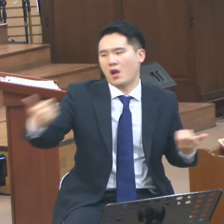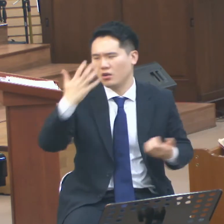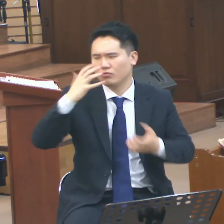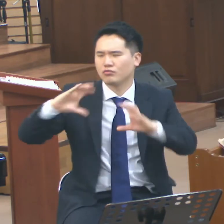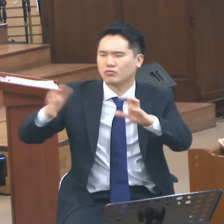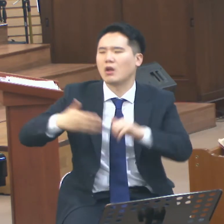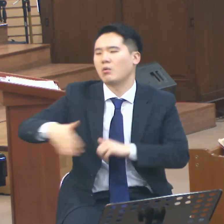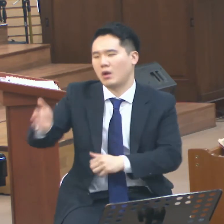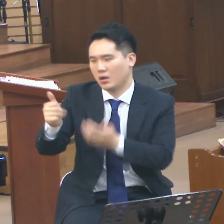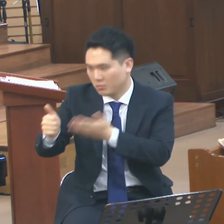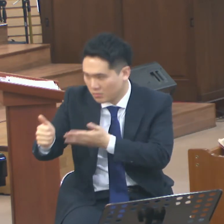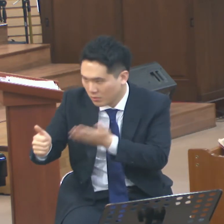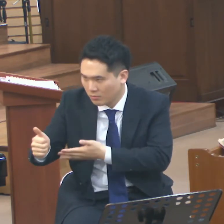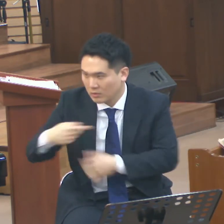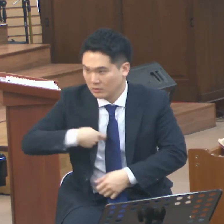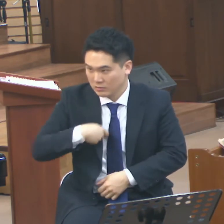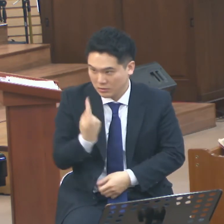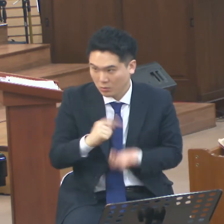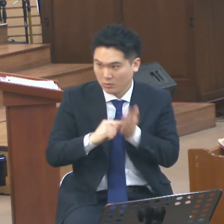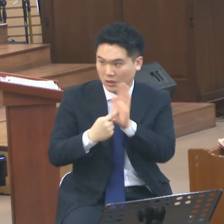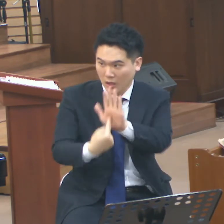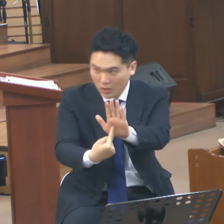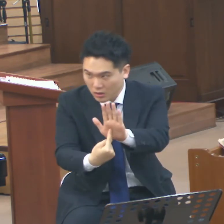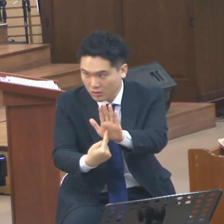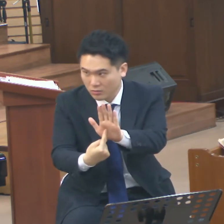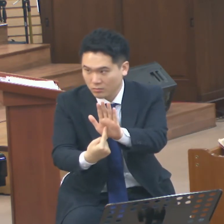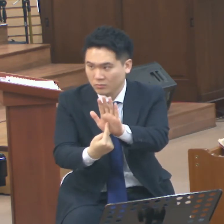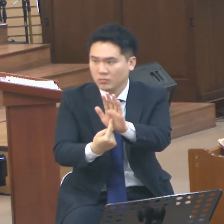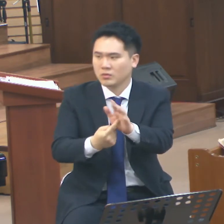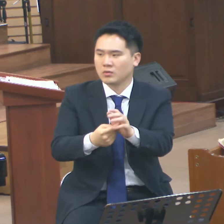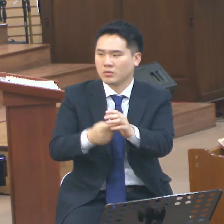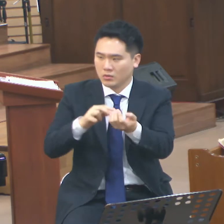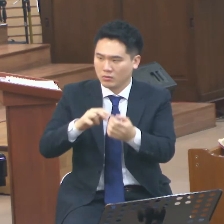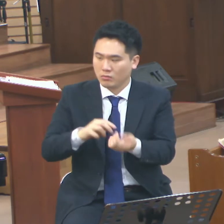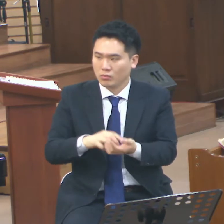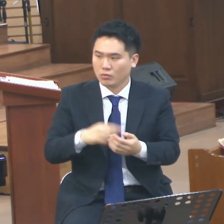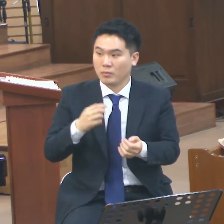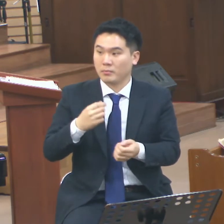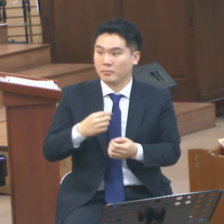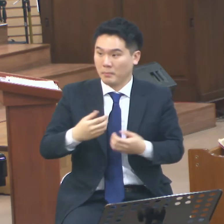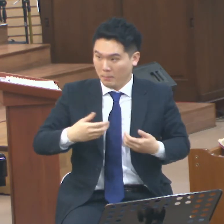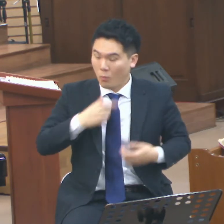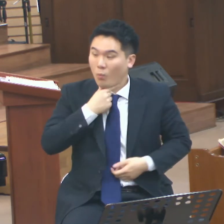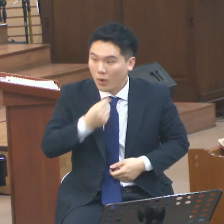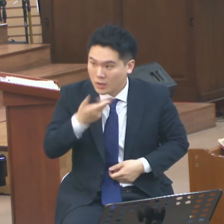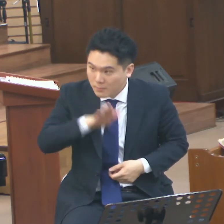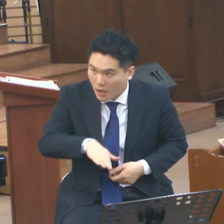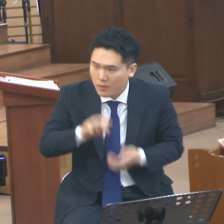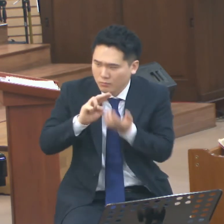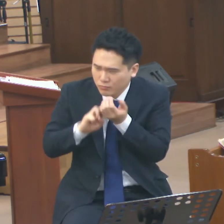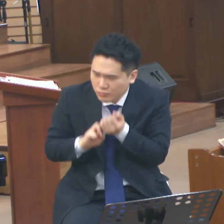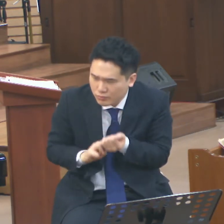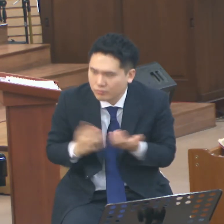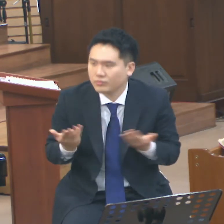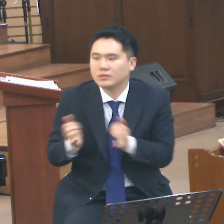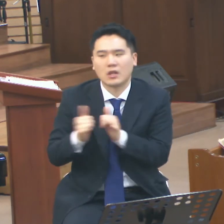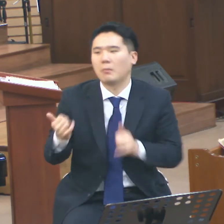일하는 사람이 없나니 이 일을 행하려 하거든 자신을 세상에 나타내소서. 이렇게 얘기를